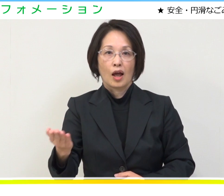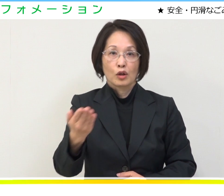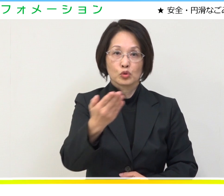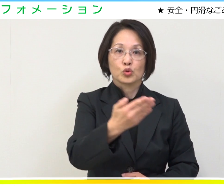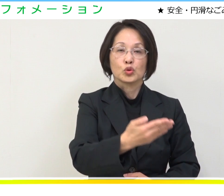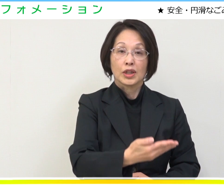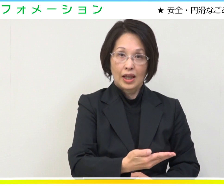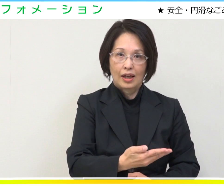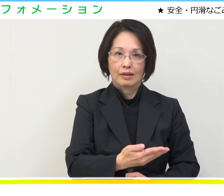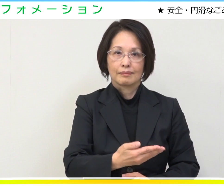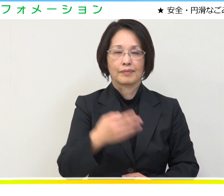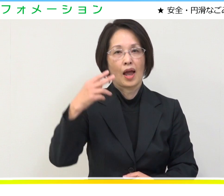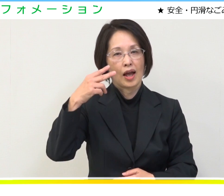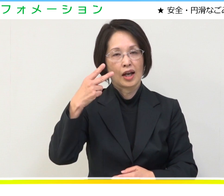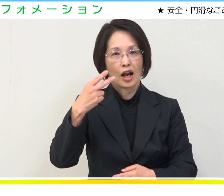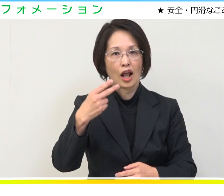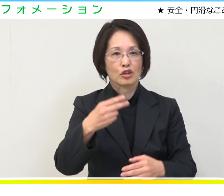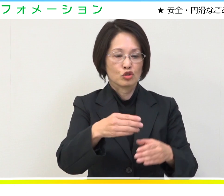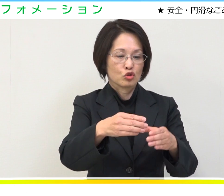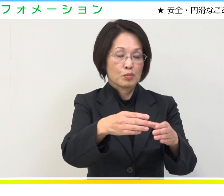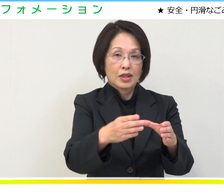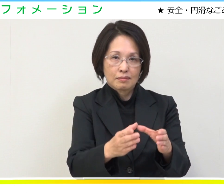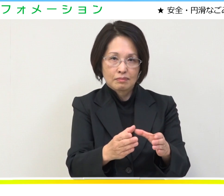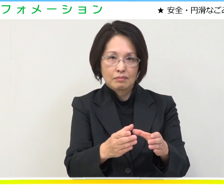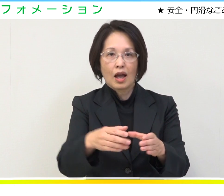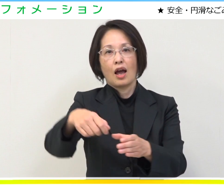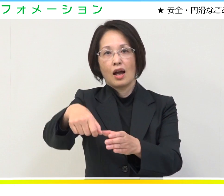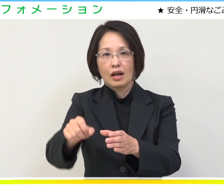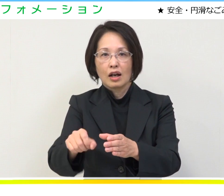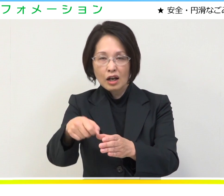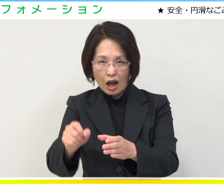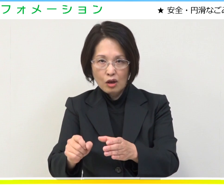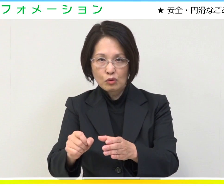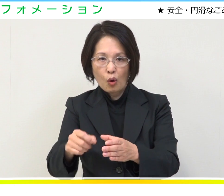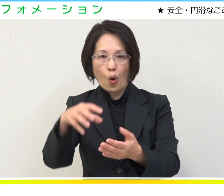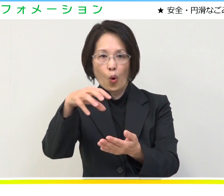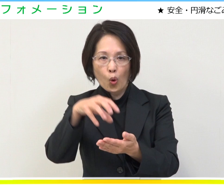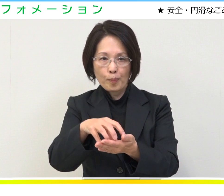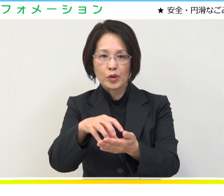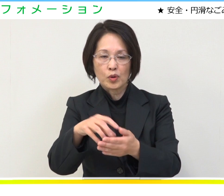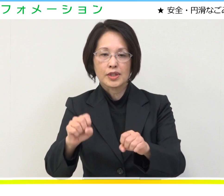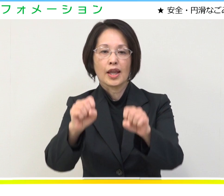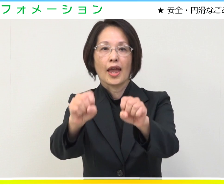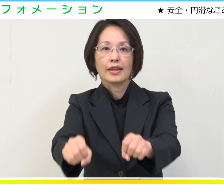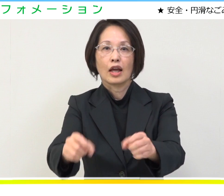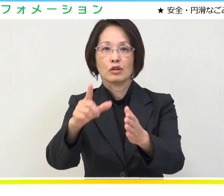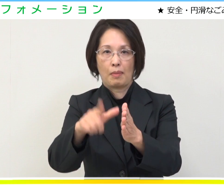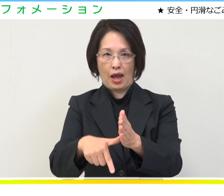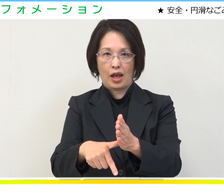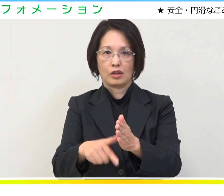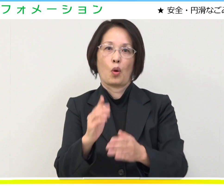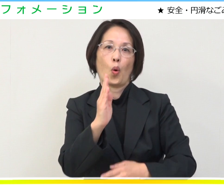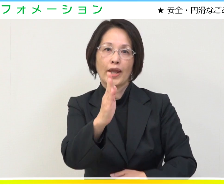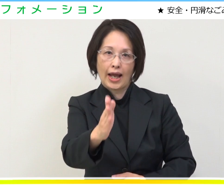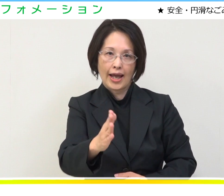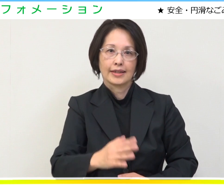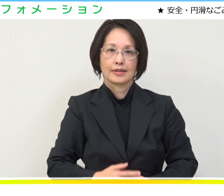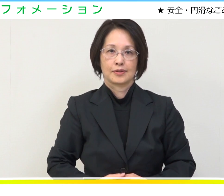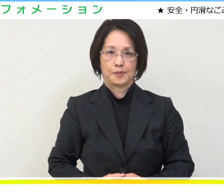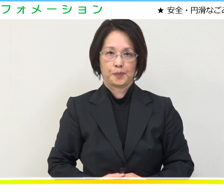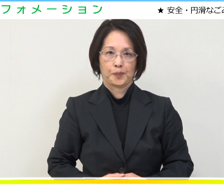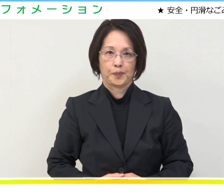続いてガラス瓶缶をごみとして出す場合のお願いです